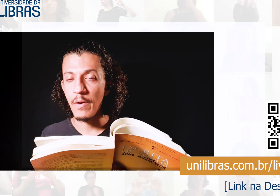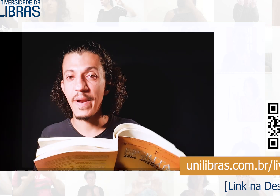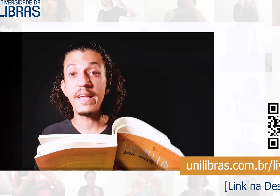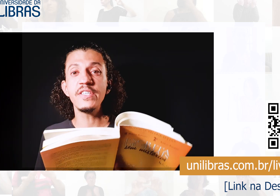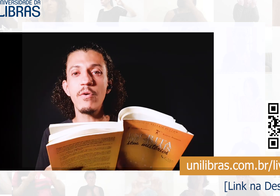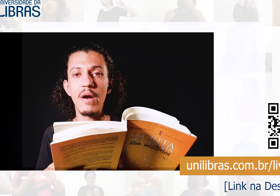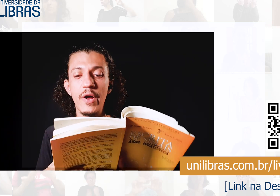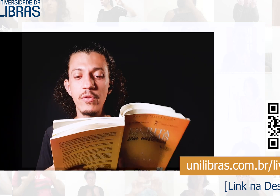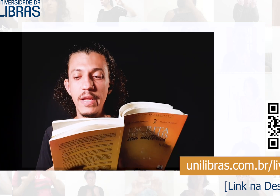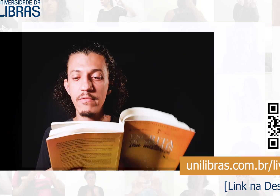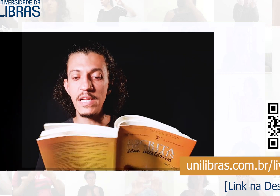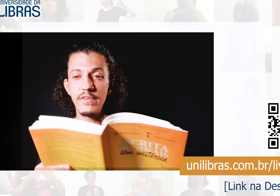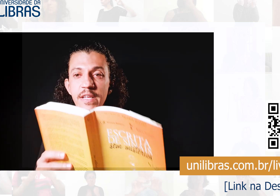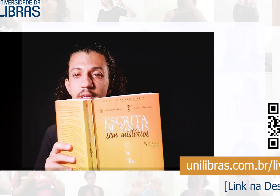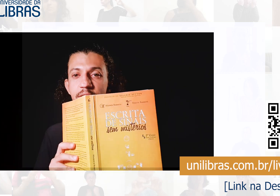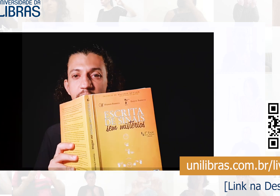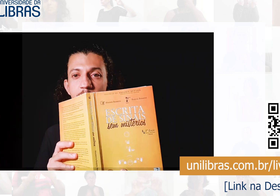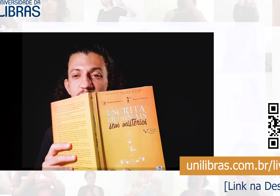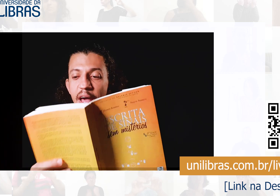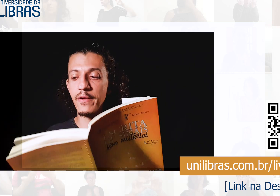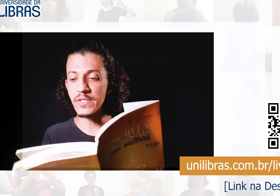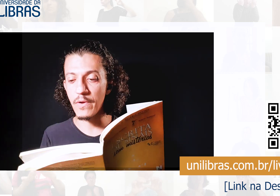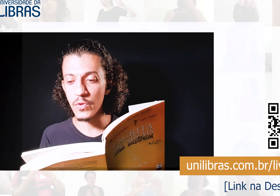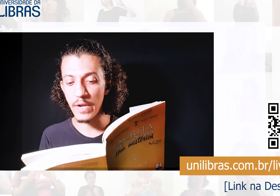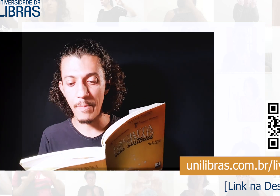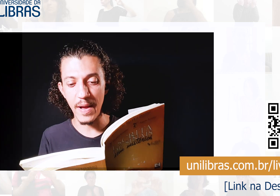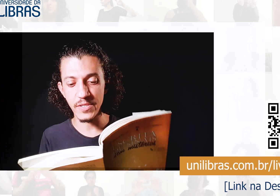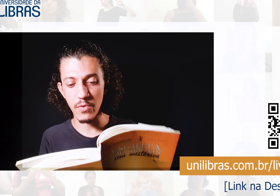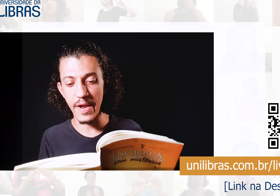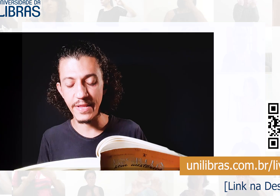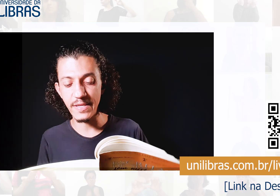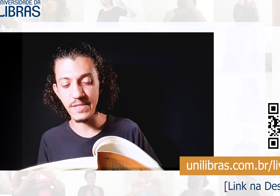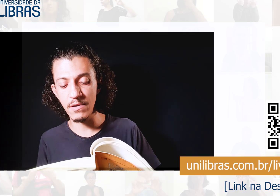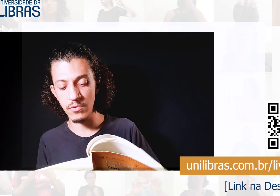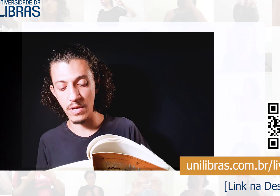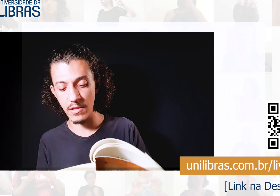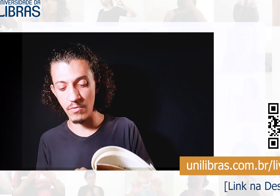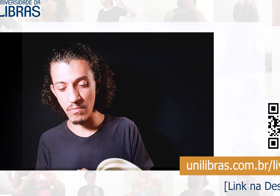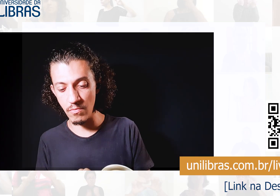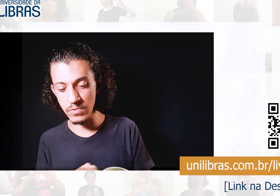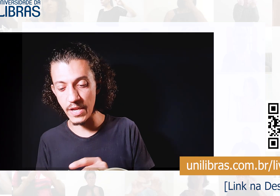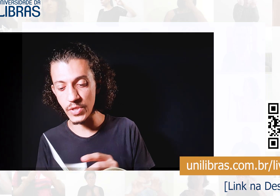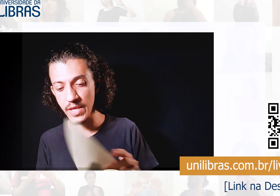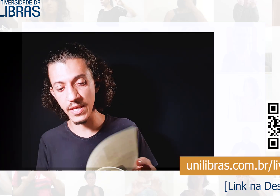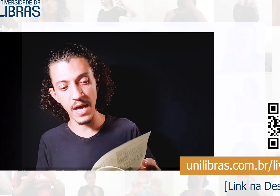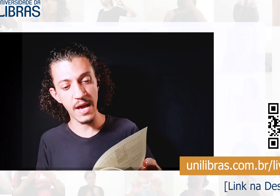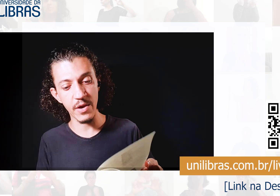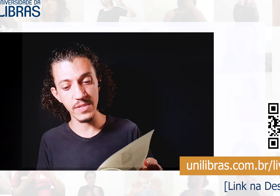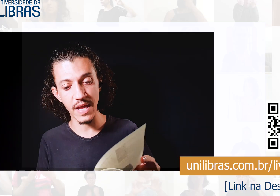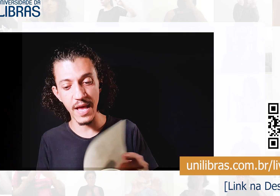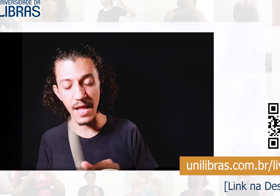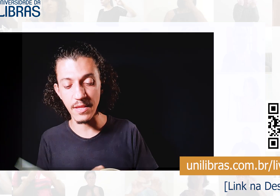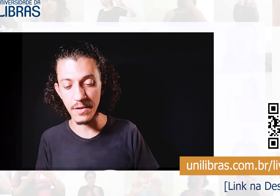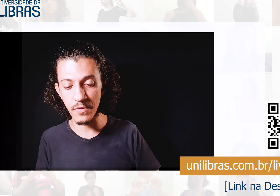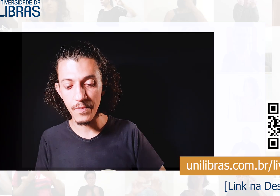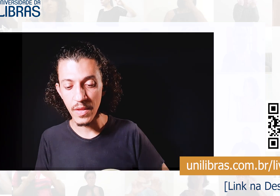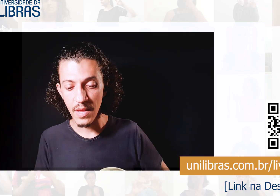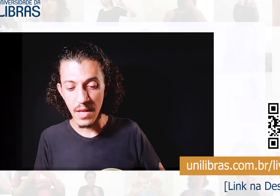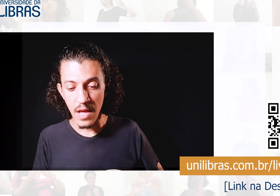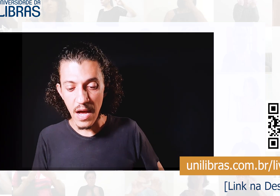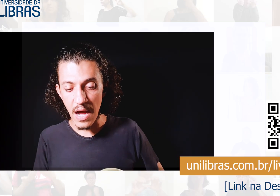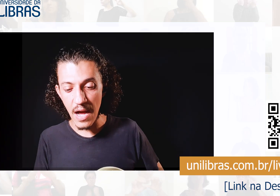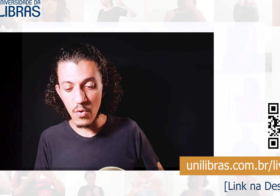Percebemos, aqui, para quem chegou agora, eu estou lendo o livro Escrita de Sinais e Mistérios, eu estou na página 45, estou lendo um trecho aqui em que a Raquel está